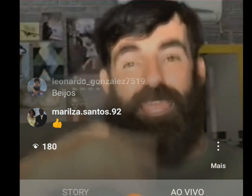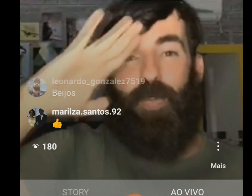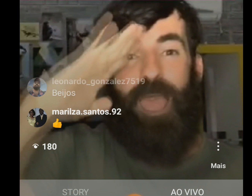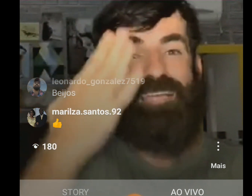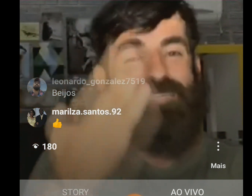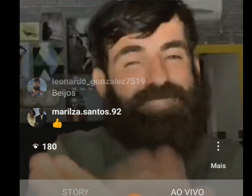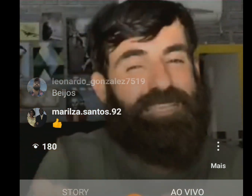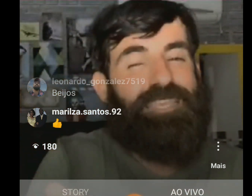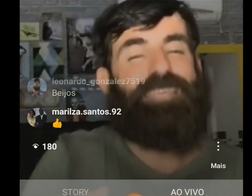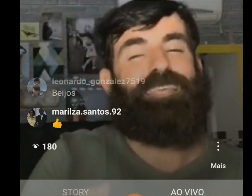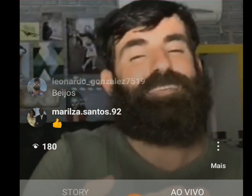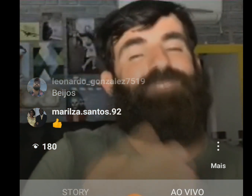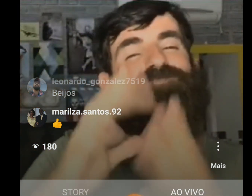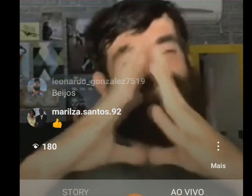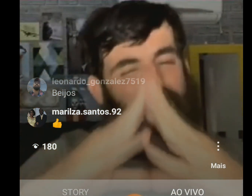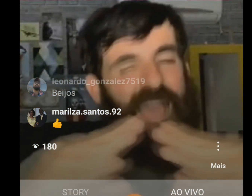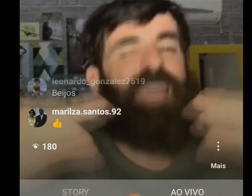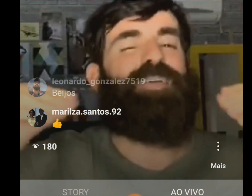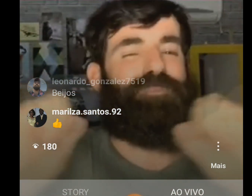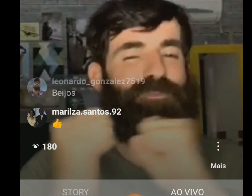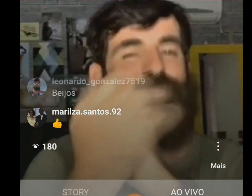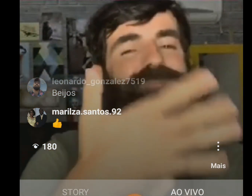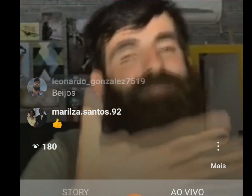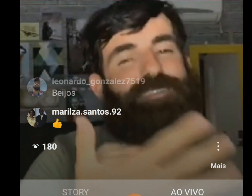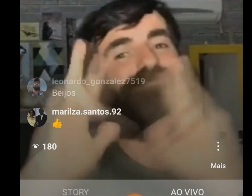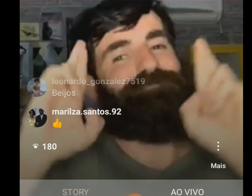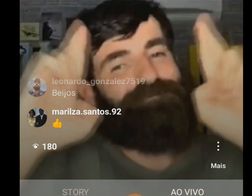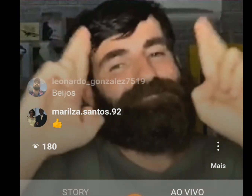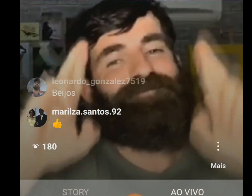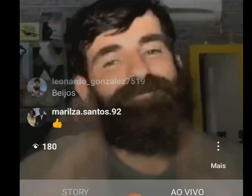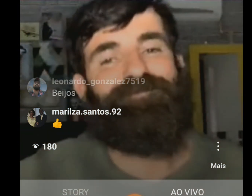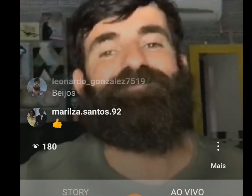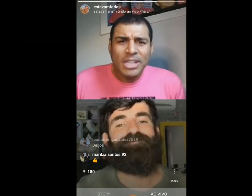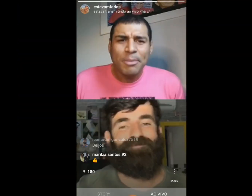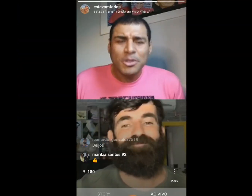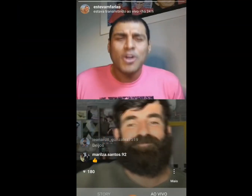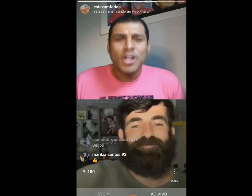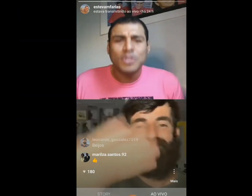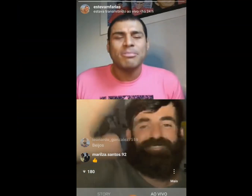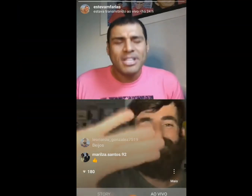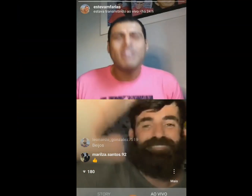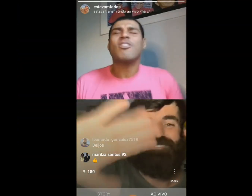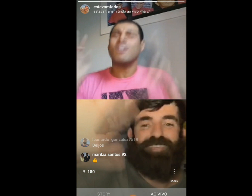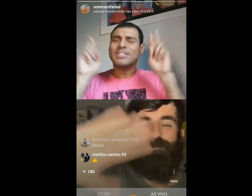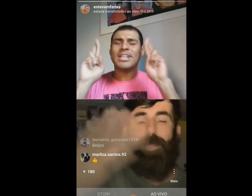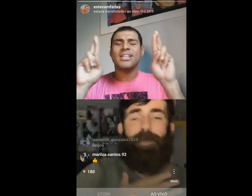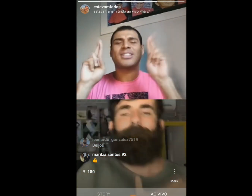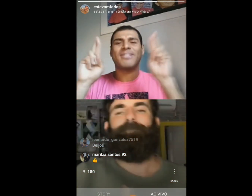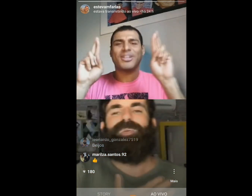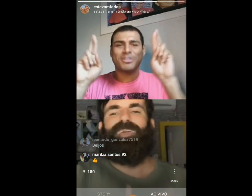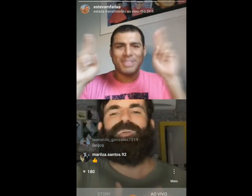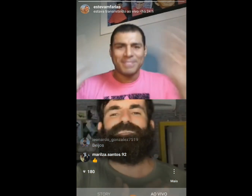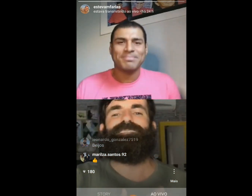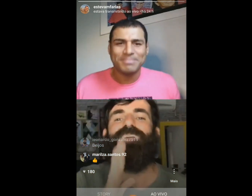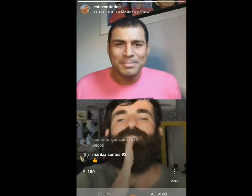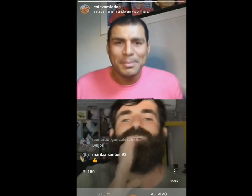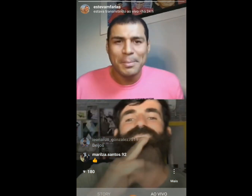Eu acredito que isso vai desaparecer, que o corona vai desaparecer. Eu tô torcendo. Tchau. Prazer em conhecer